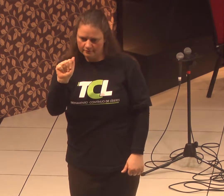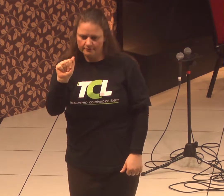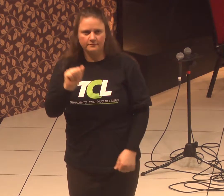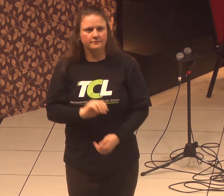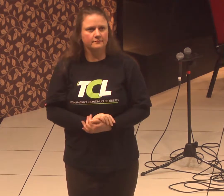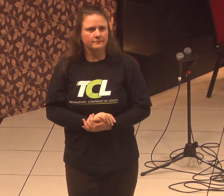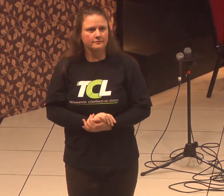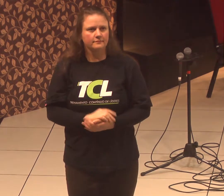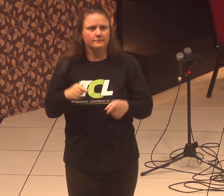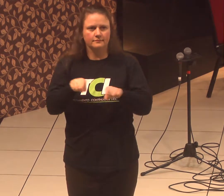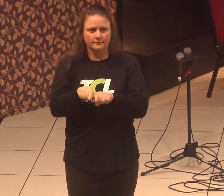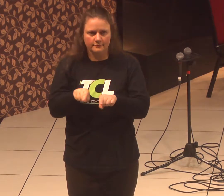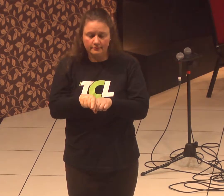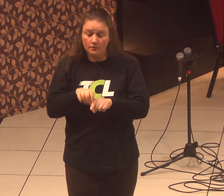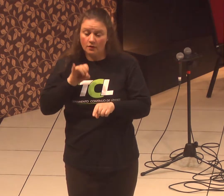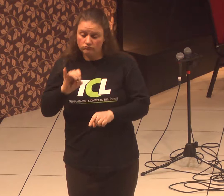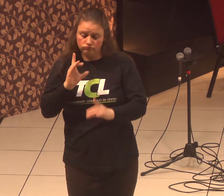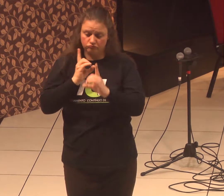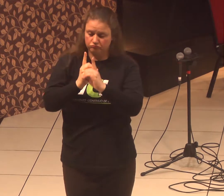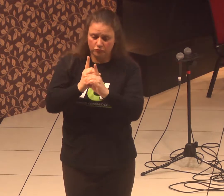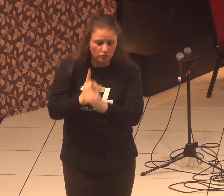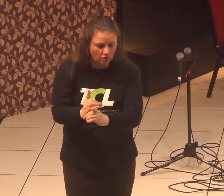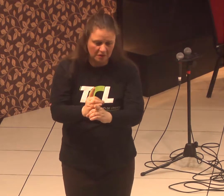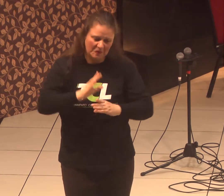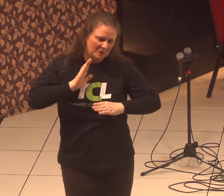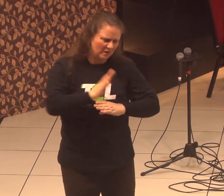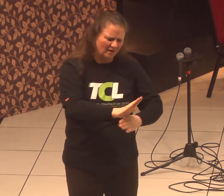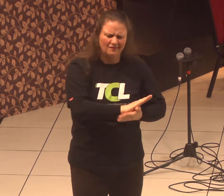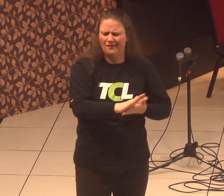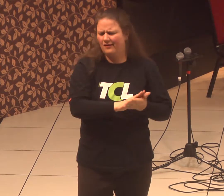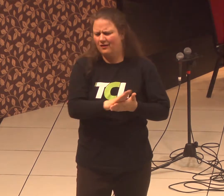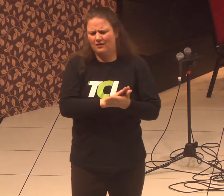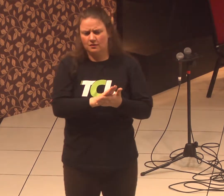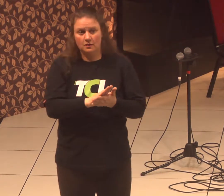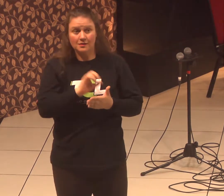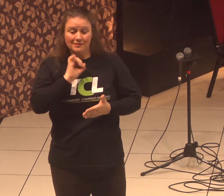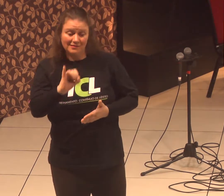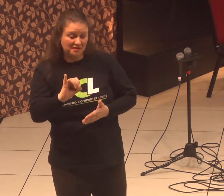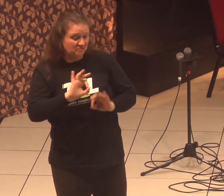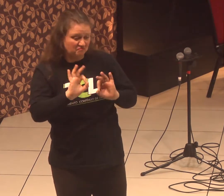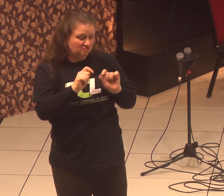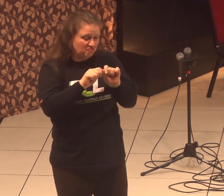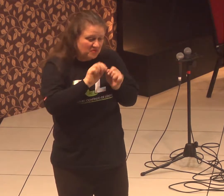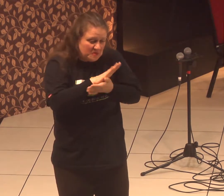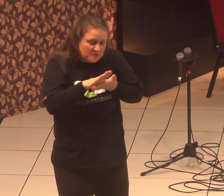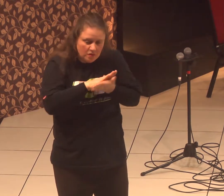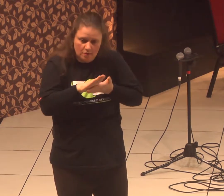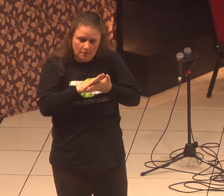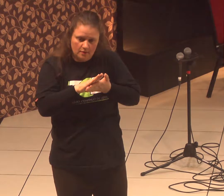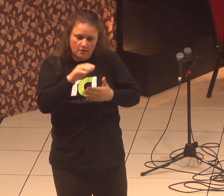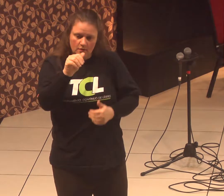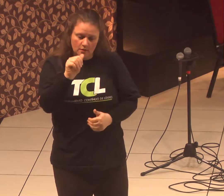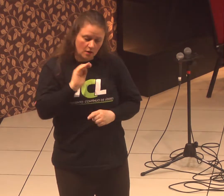Gente, se os discípulos não tivessem ajudado, é a palavra, essa é uma palavra importante,